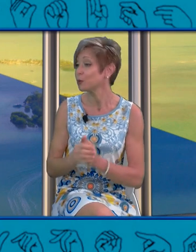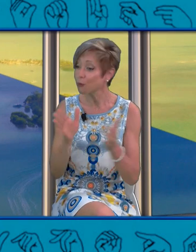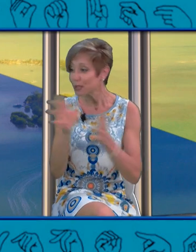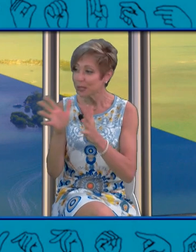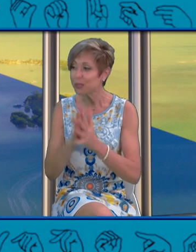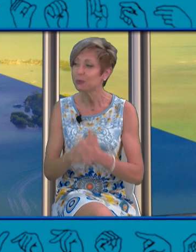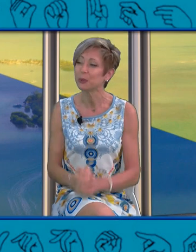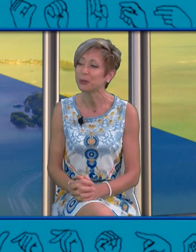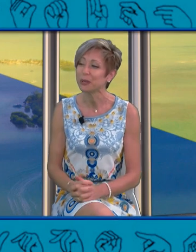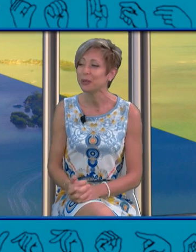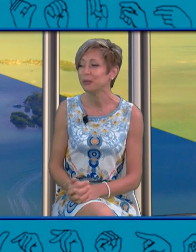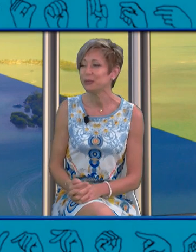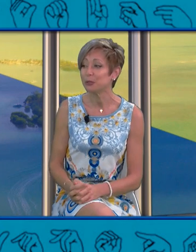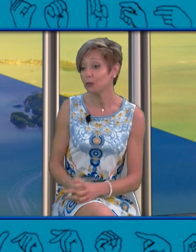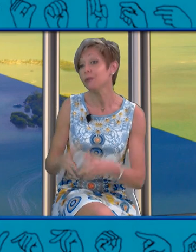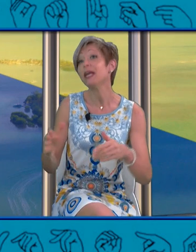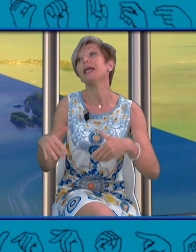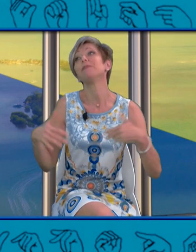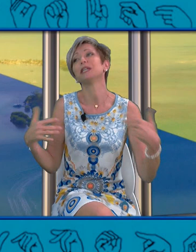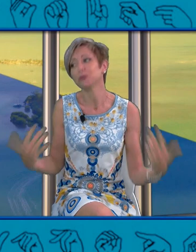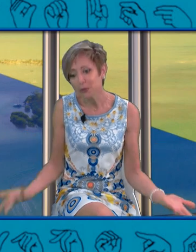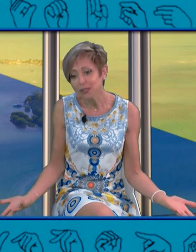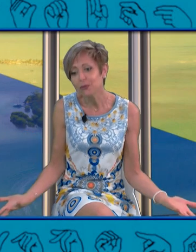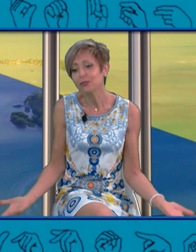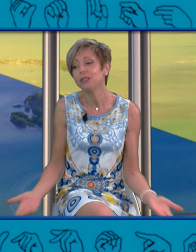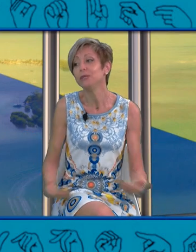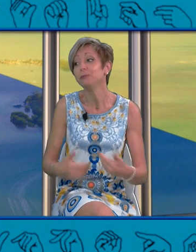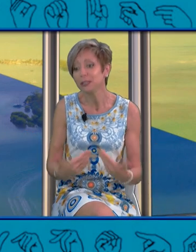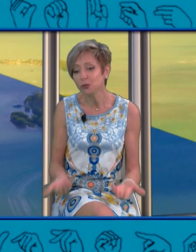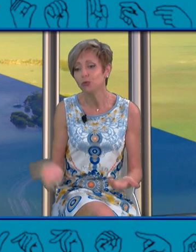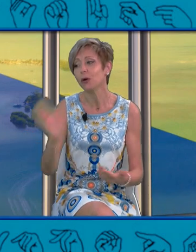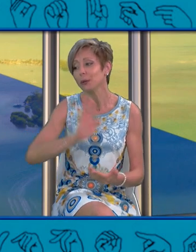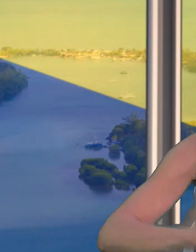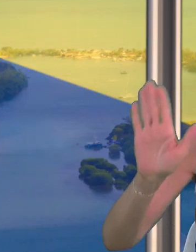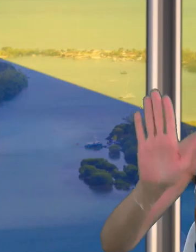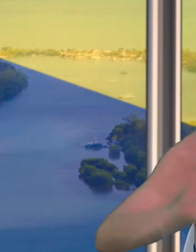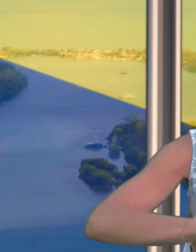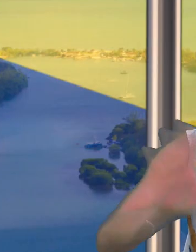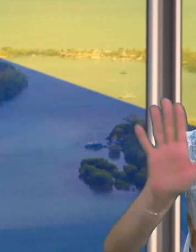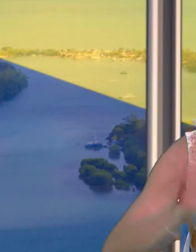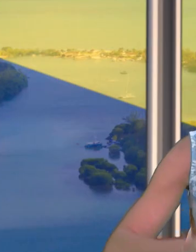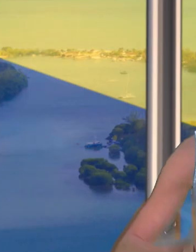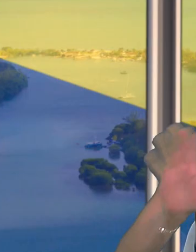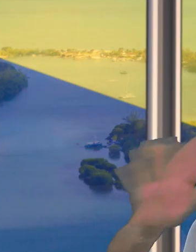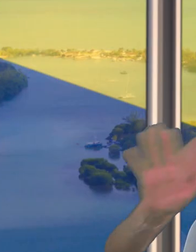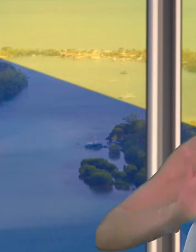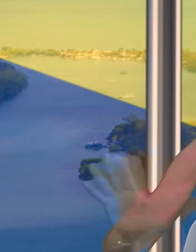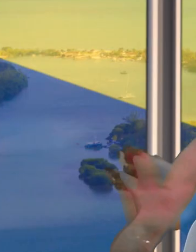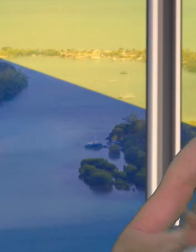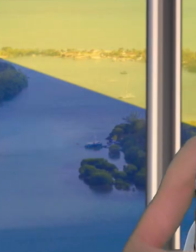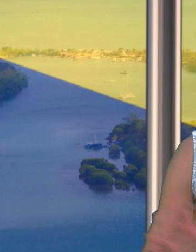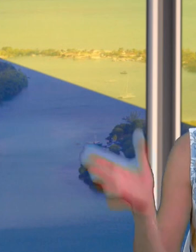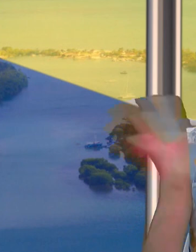Donc on voit ça un petit peu dans le film. Et bien sûr, on a nos ateliers pis-sourds, pis-voulant dire en langue des signes typiquement,